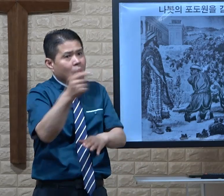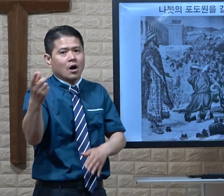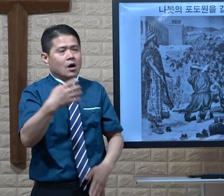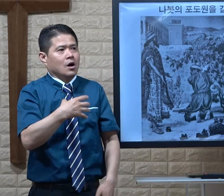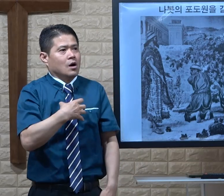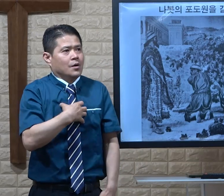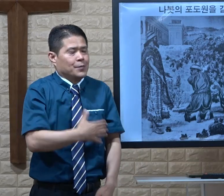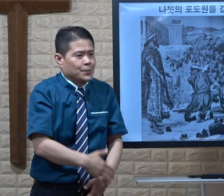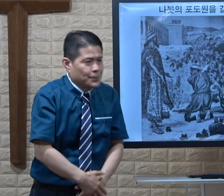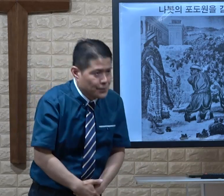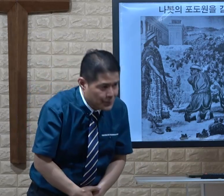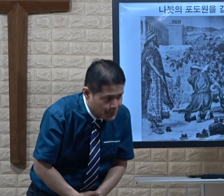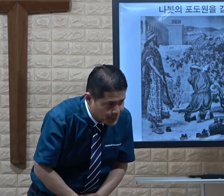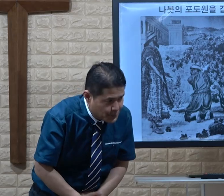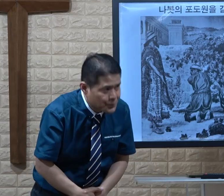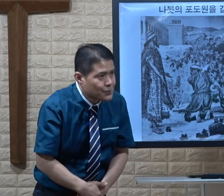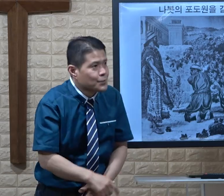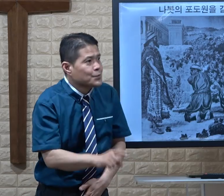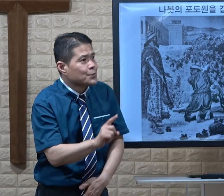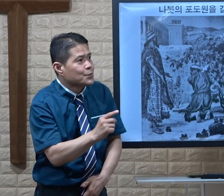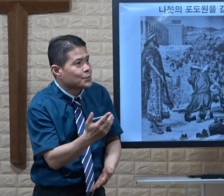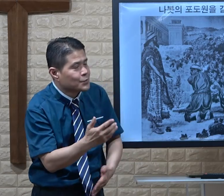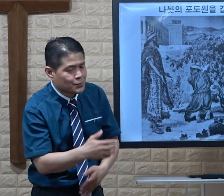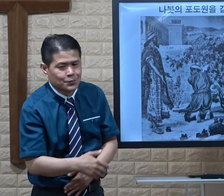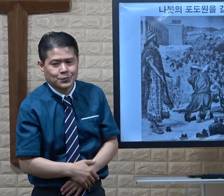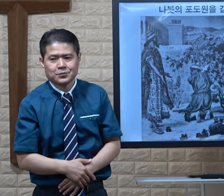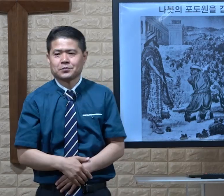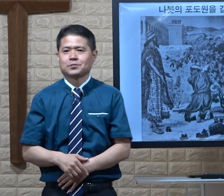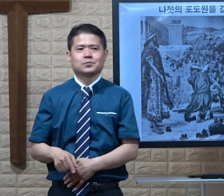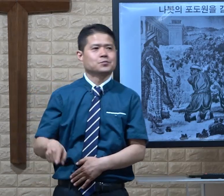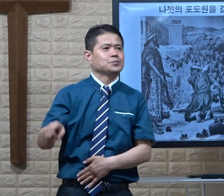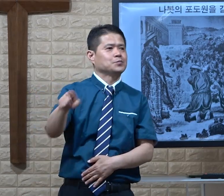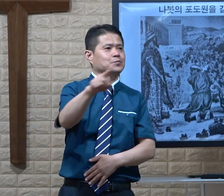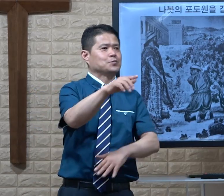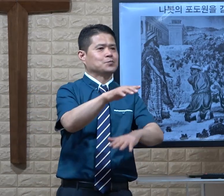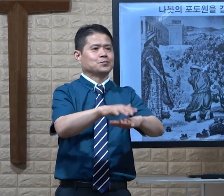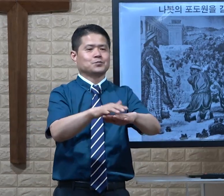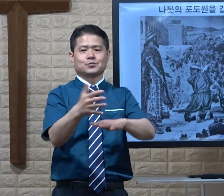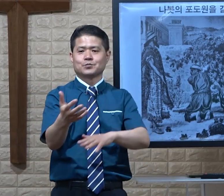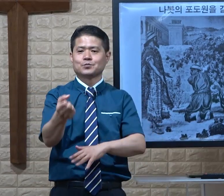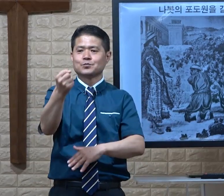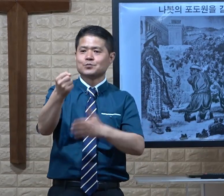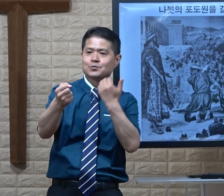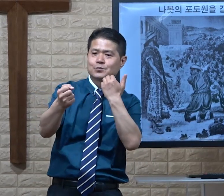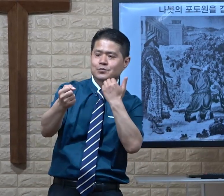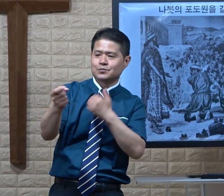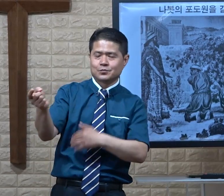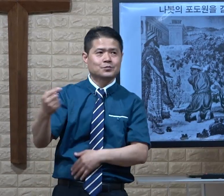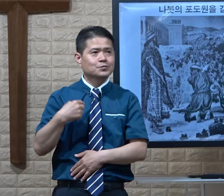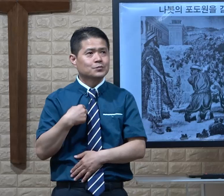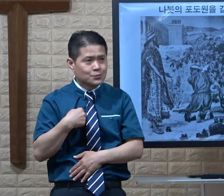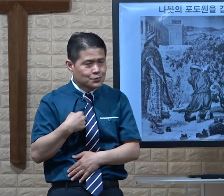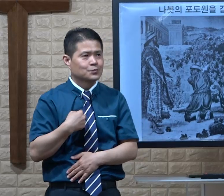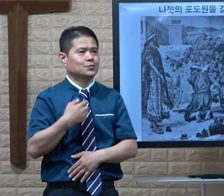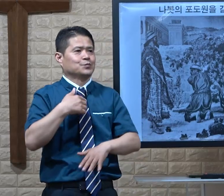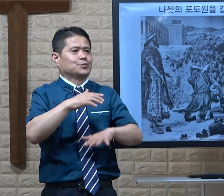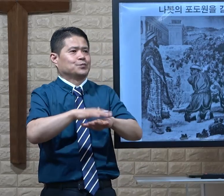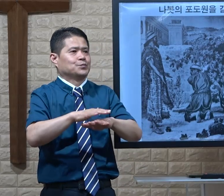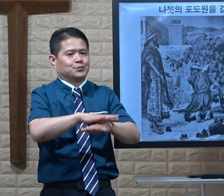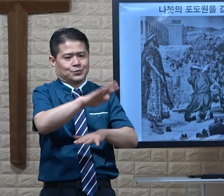보니까 그 주인이 왕에게 무슨 일이 필요하냐라고 했더니 왕이 이 소유주가 누구냐?